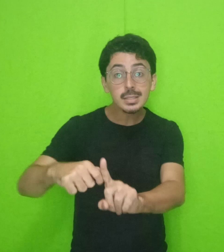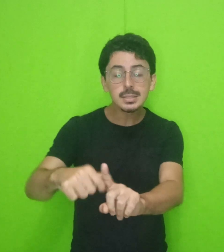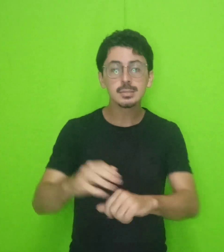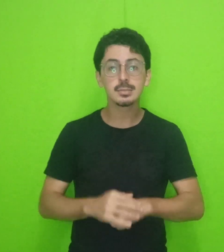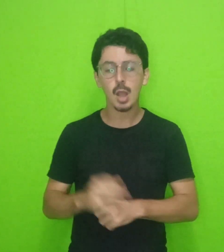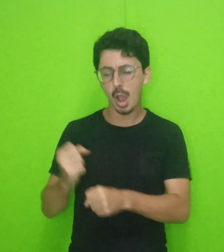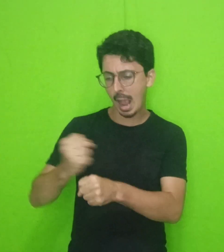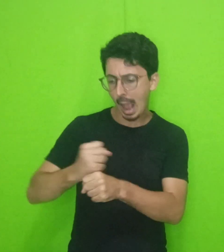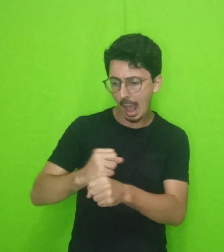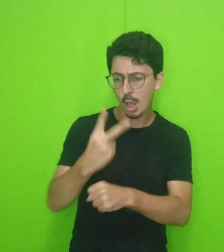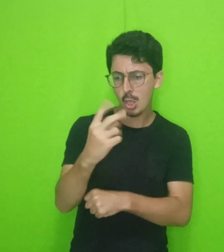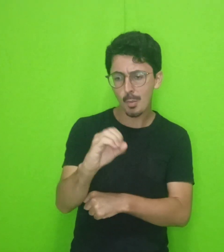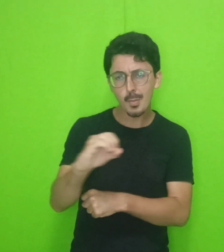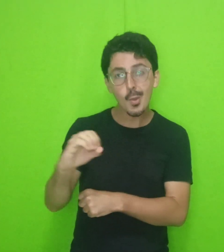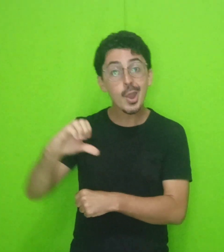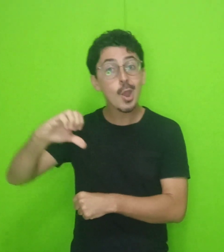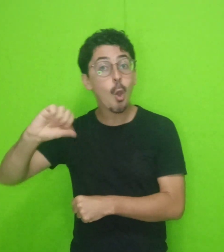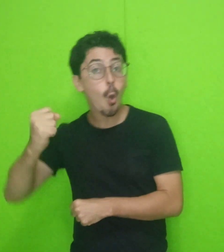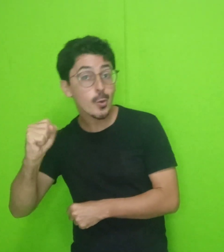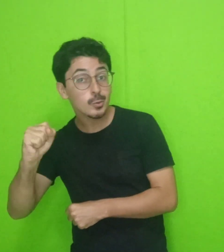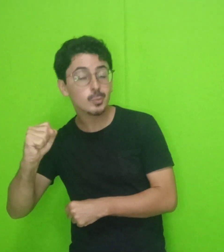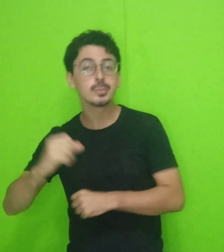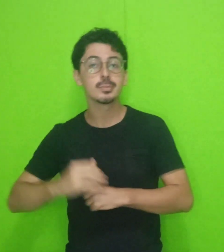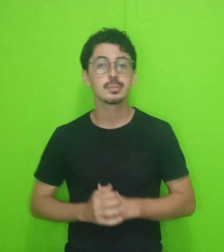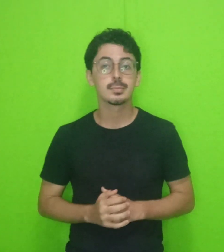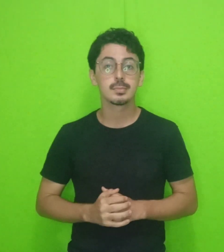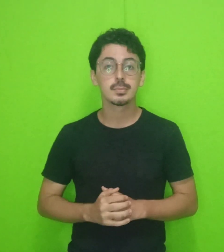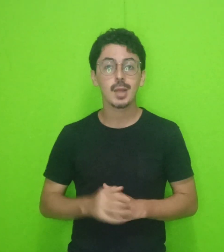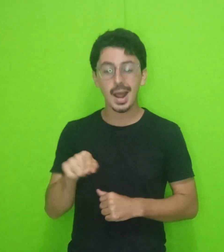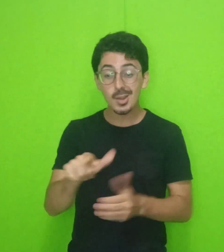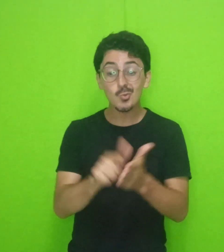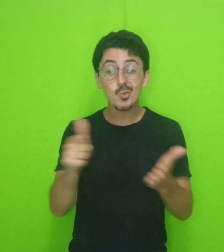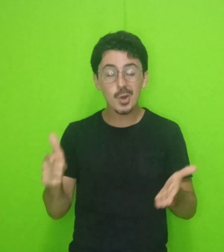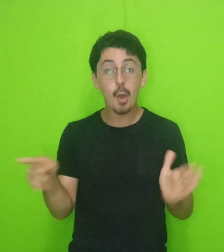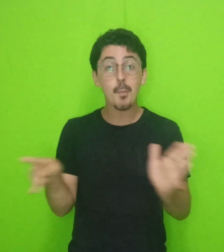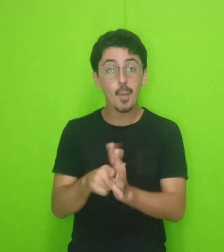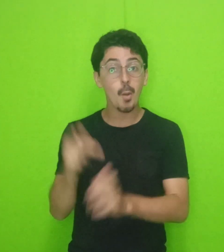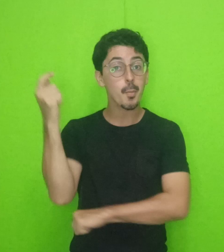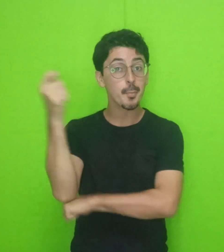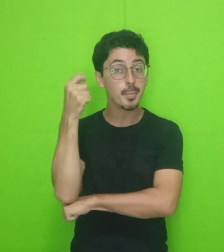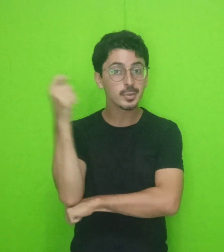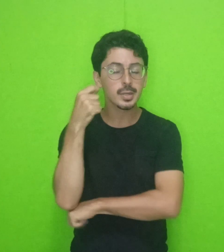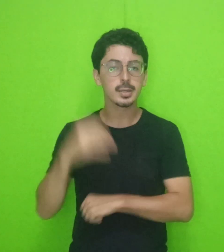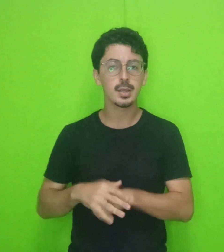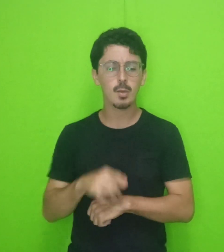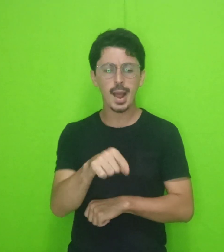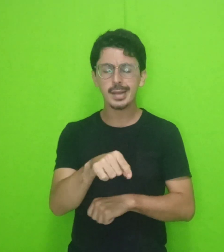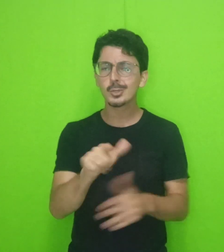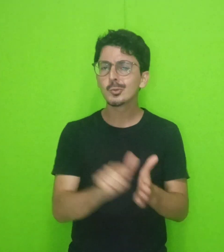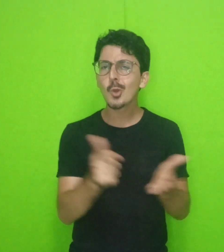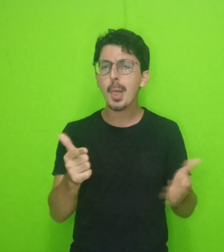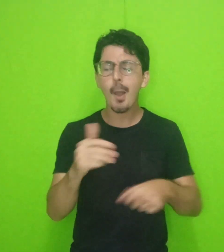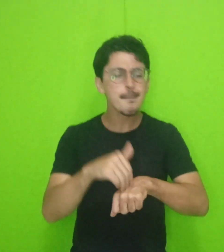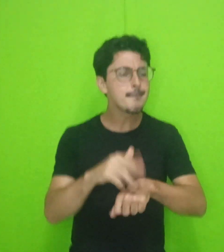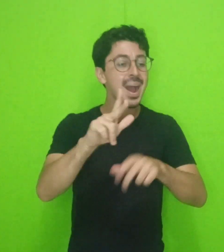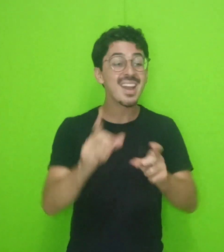um jornal popular porto-alegrense que era o mais vendido e que